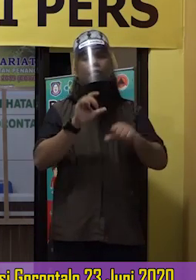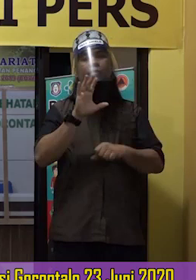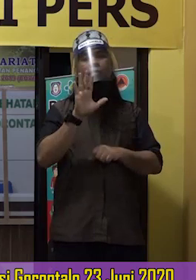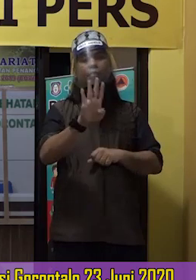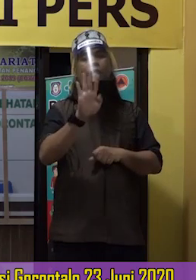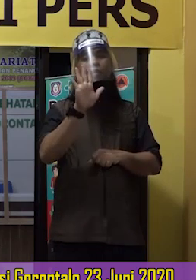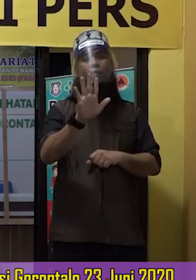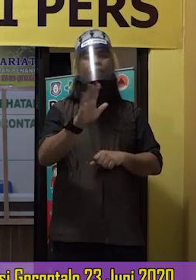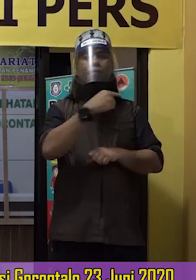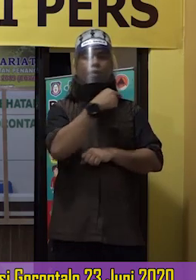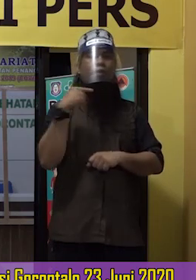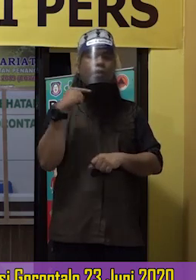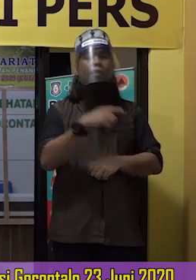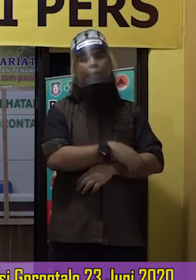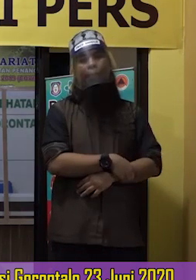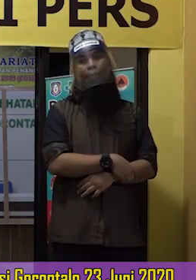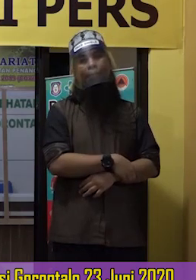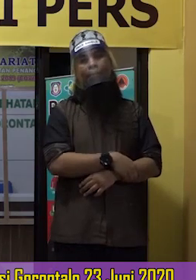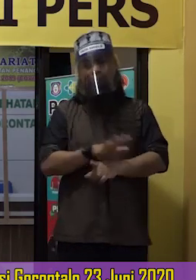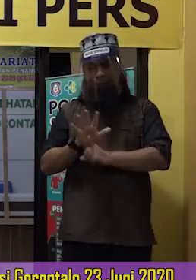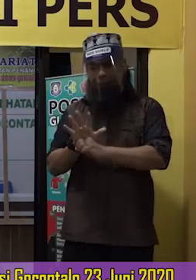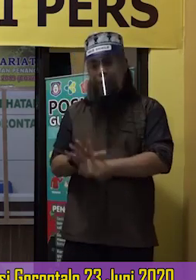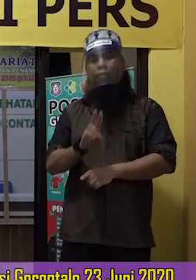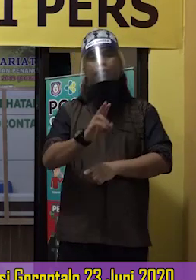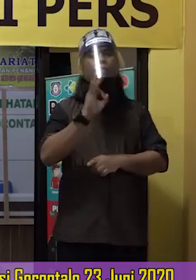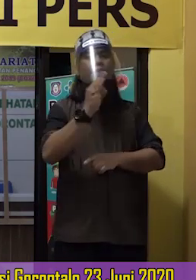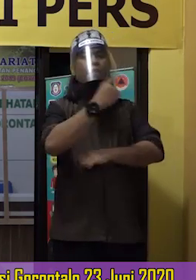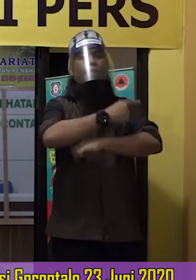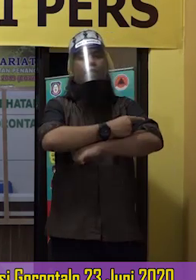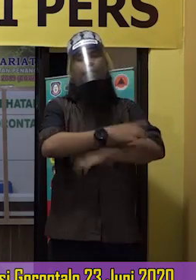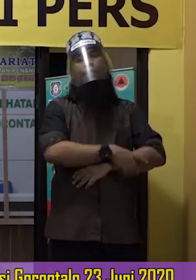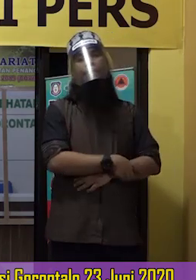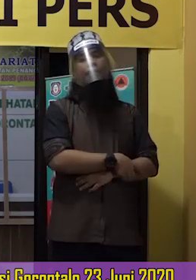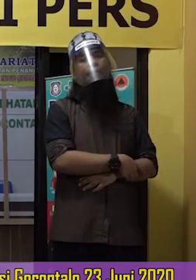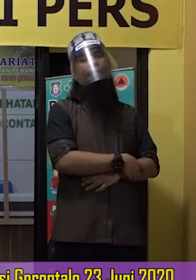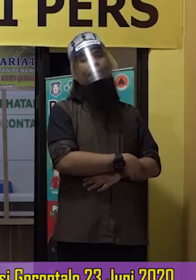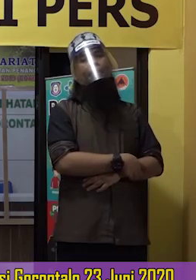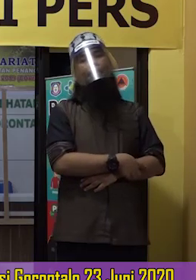PCR-nya negatif, dirawat selama 23 hari.